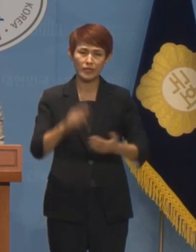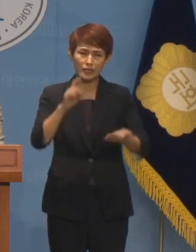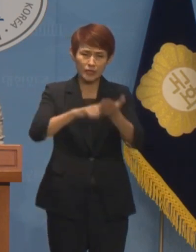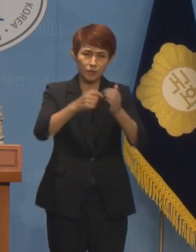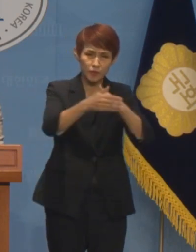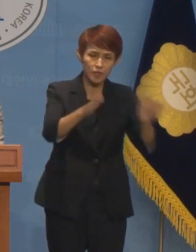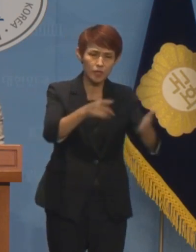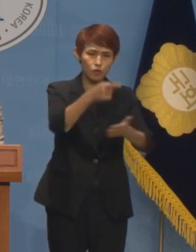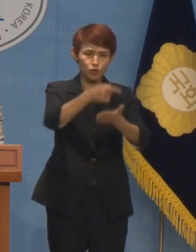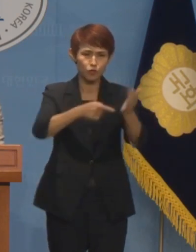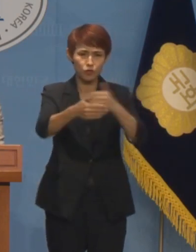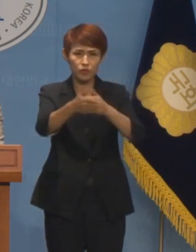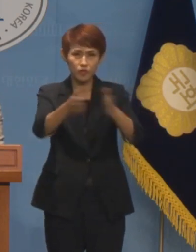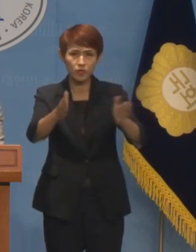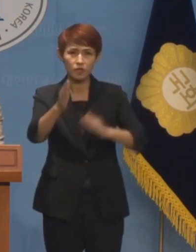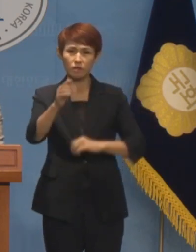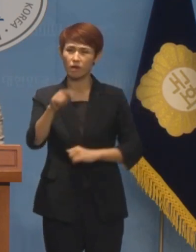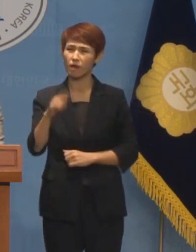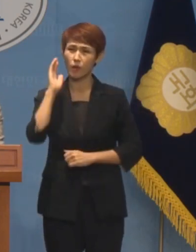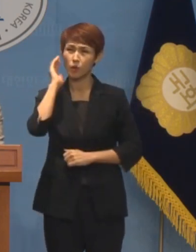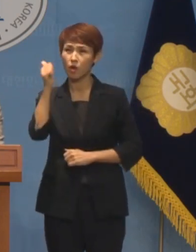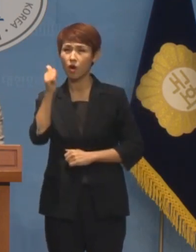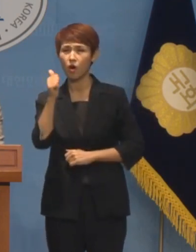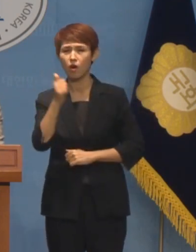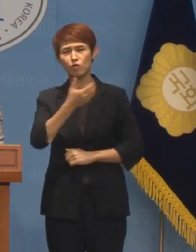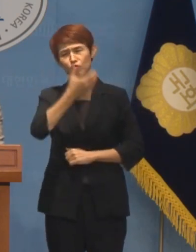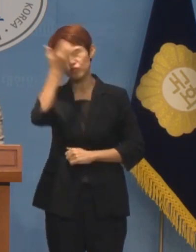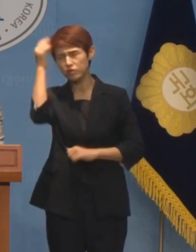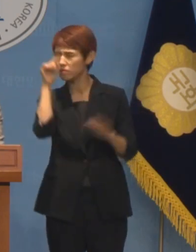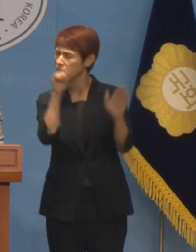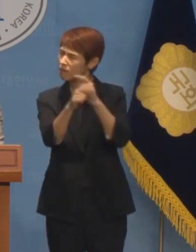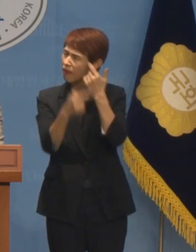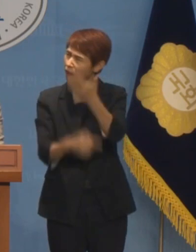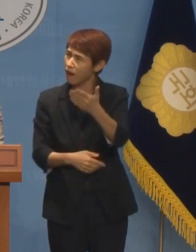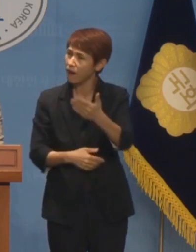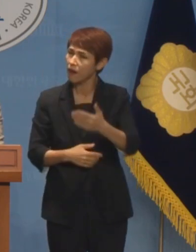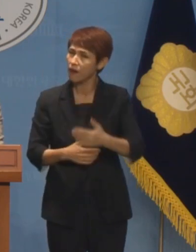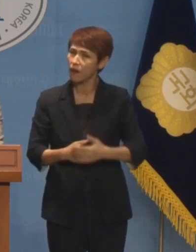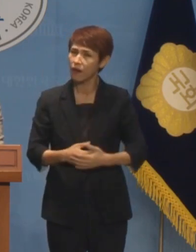응급실, 수술실, 대통령이 꿈에서 가봤다는 말입니까?